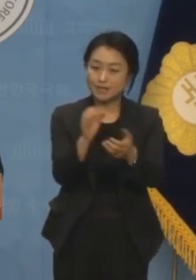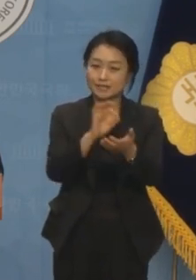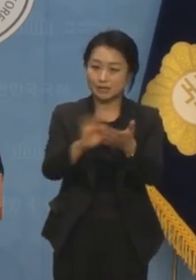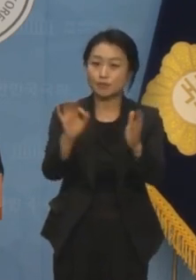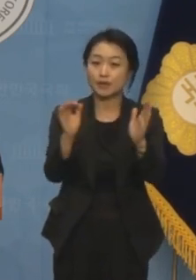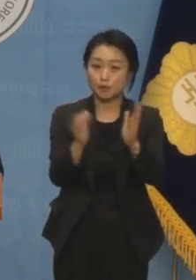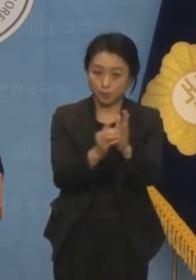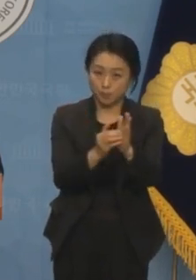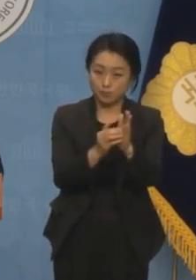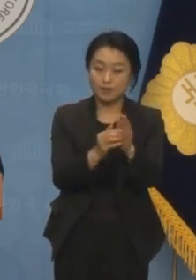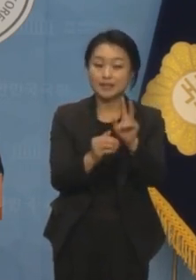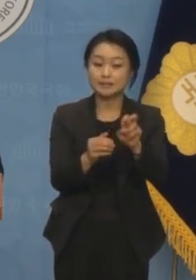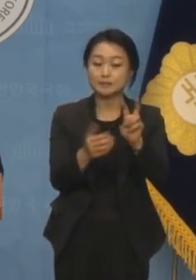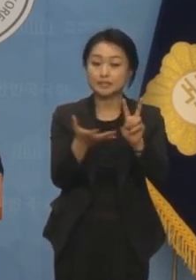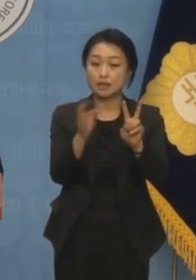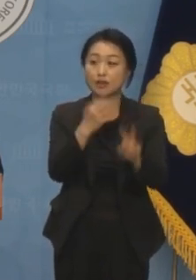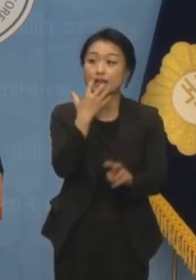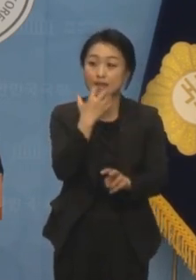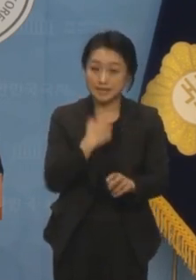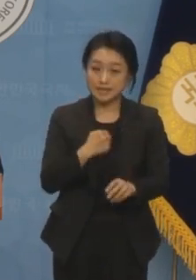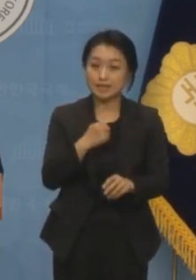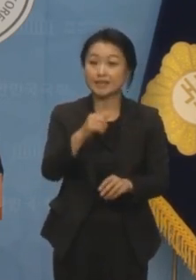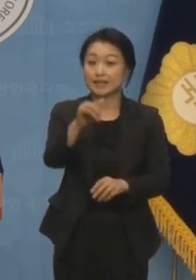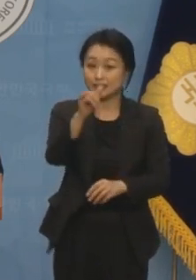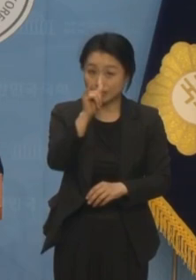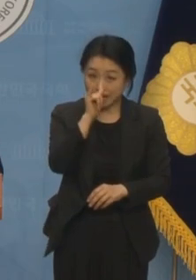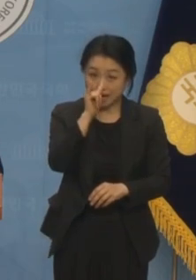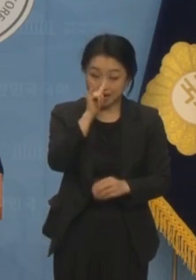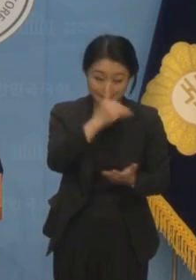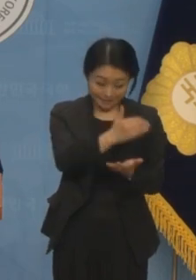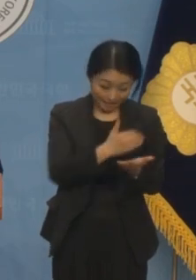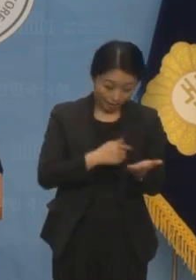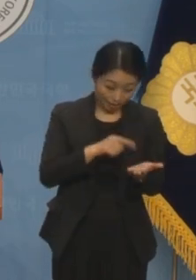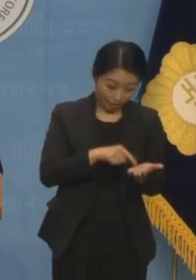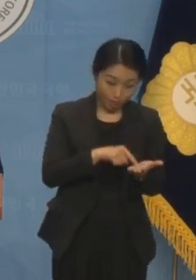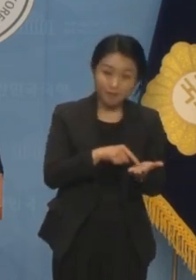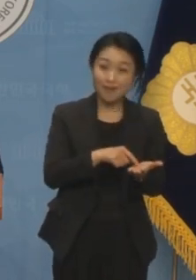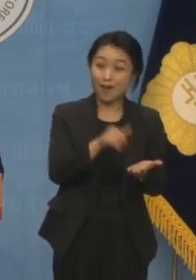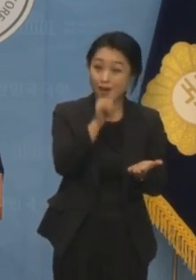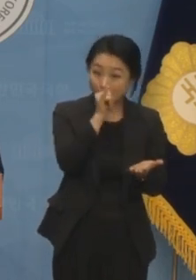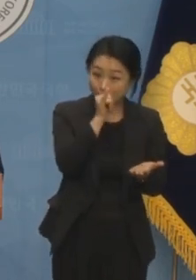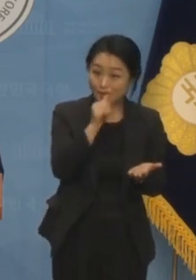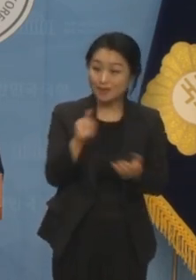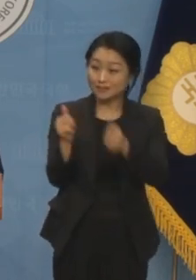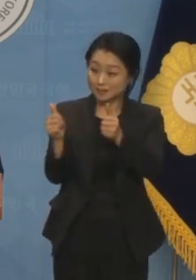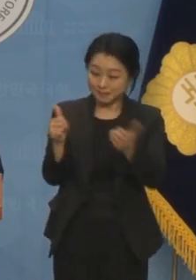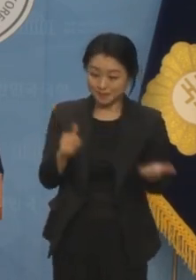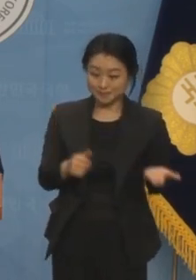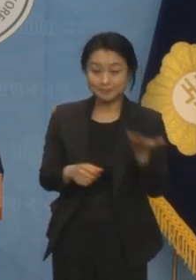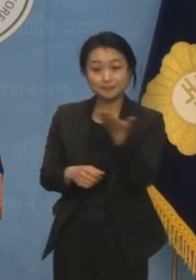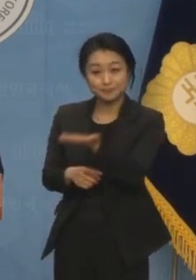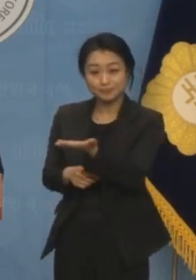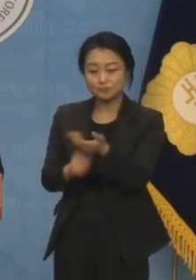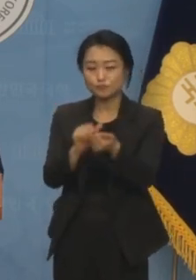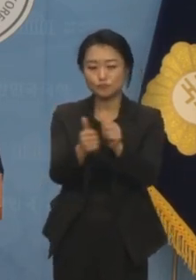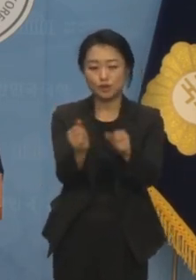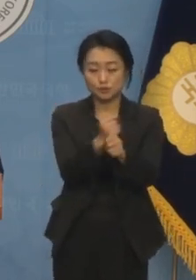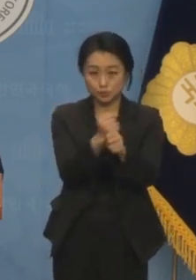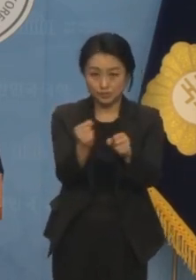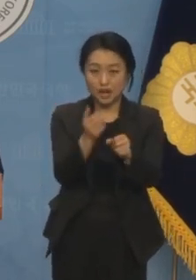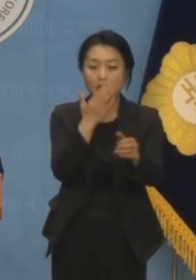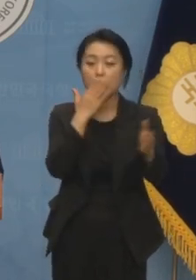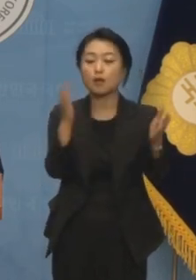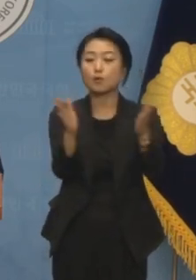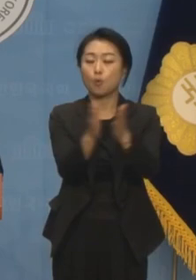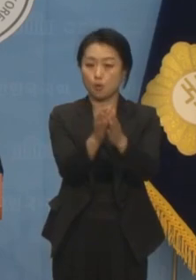사용됐고 22억 원의 이익을 거뒀다라고 말했으면서 즉 주가 조작 공모로